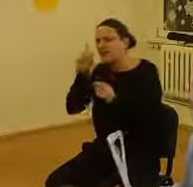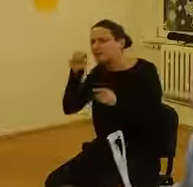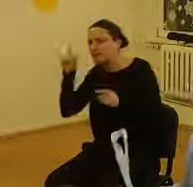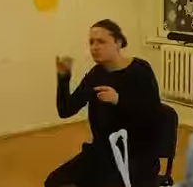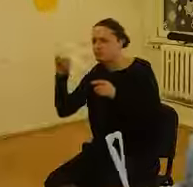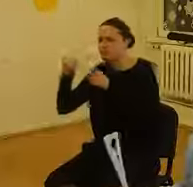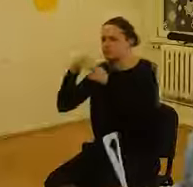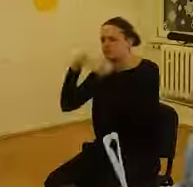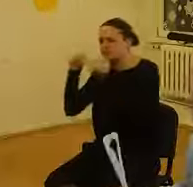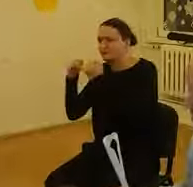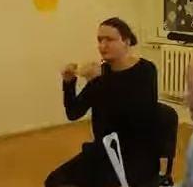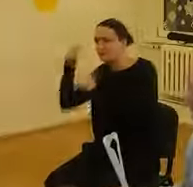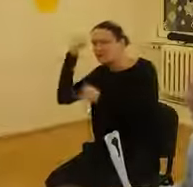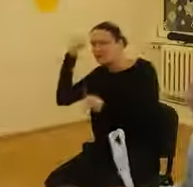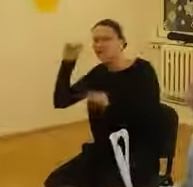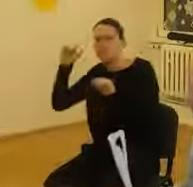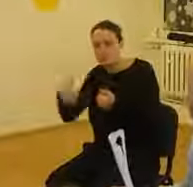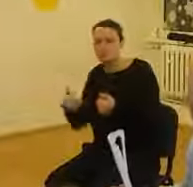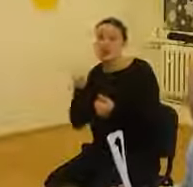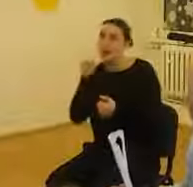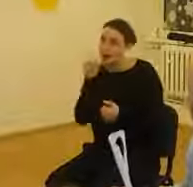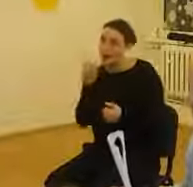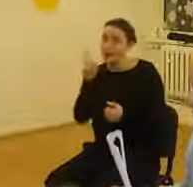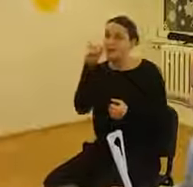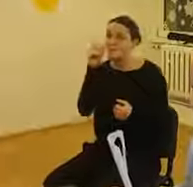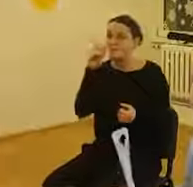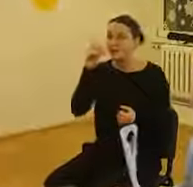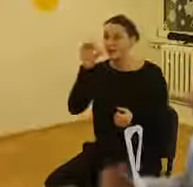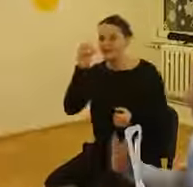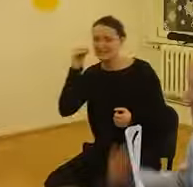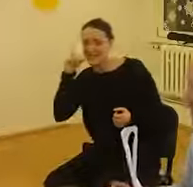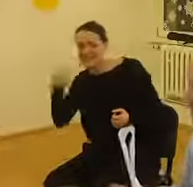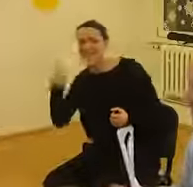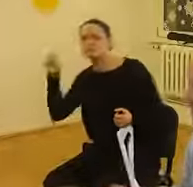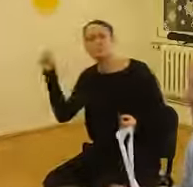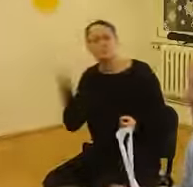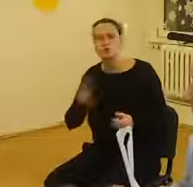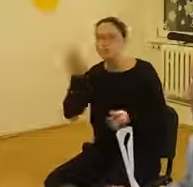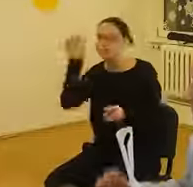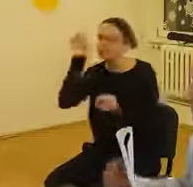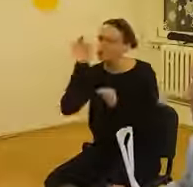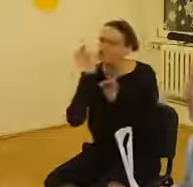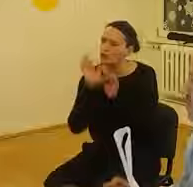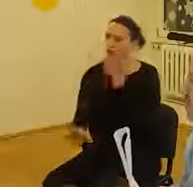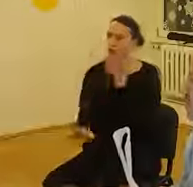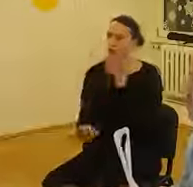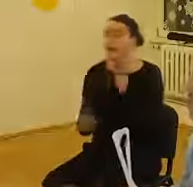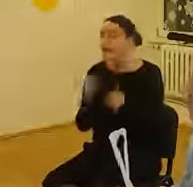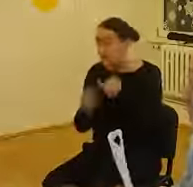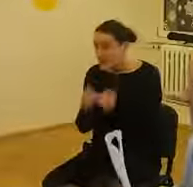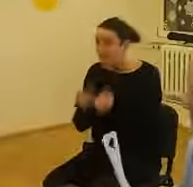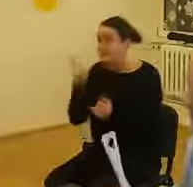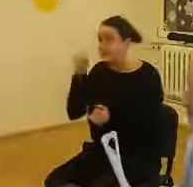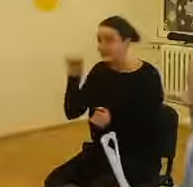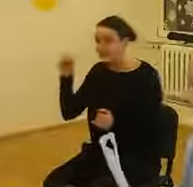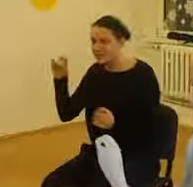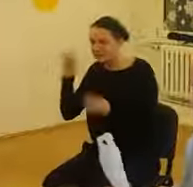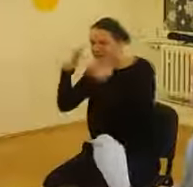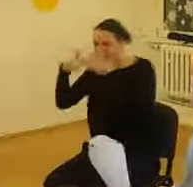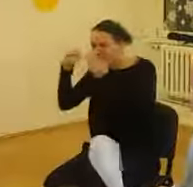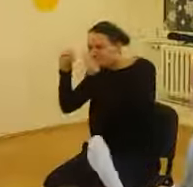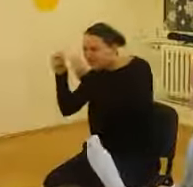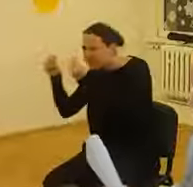Urząd Miasta weryfikuje, proszę mi wierzyć, weryfikuje wszystkie dokładnie po PESEL-ie. Jeżeli w PESEL będzie niewyraźnie, to nie